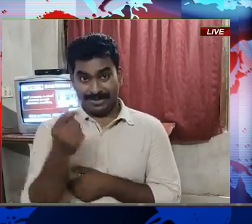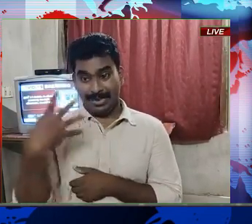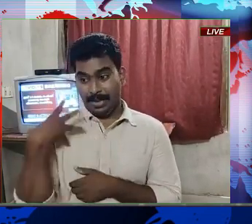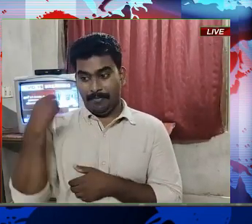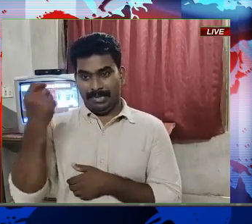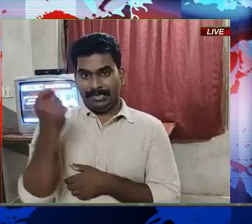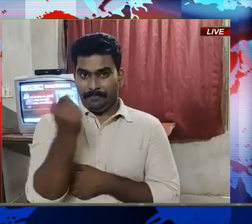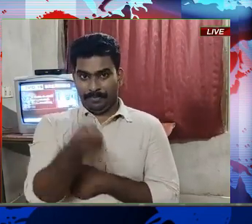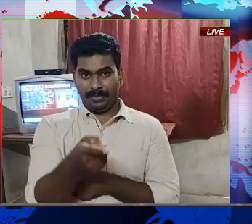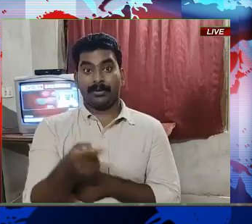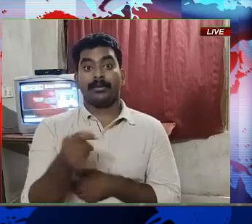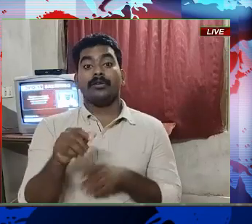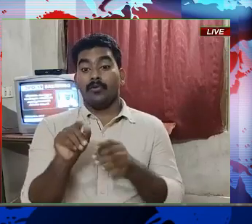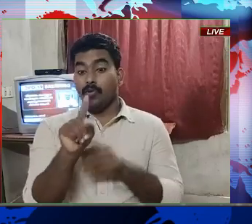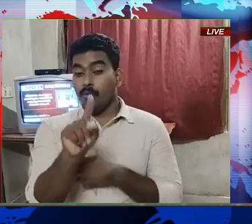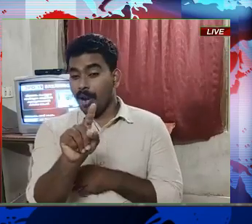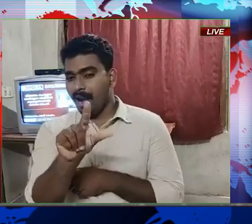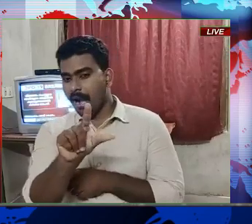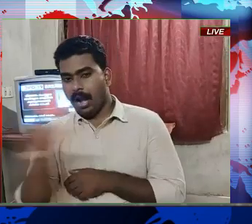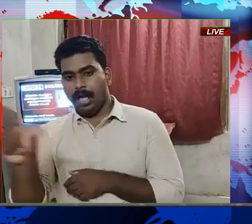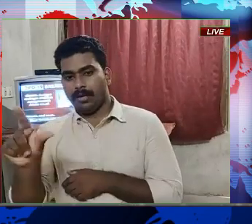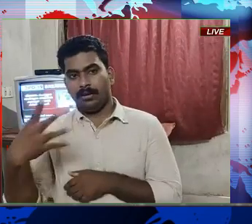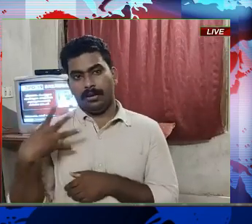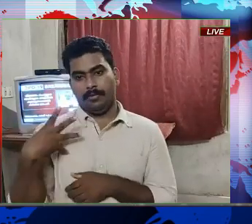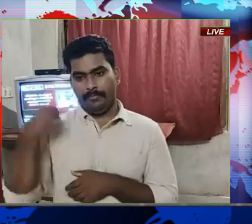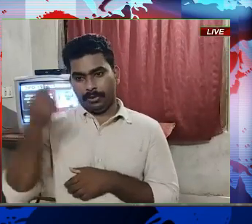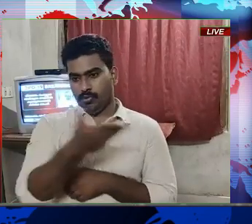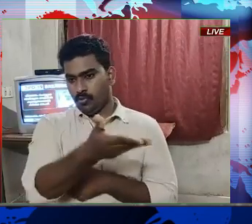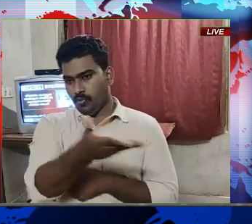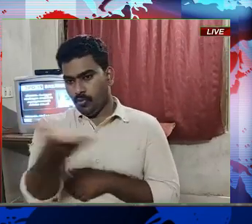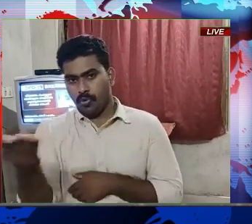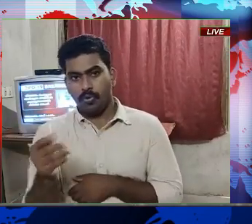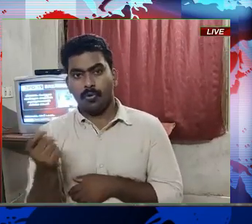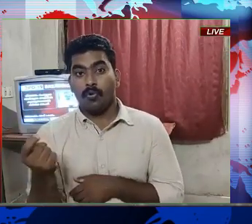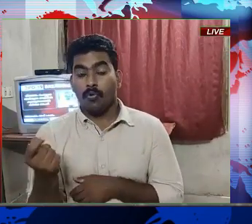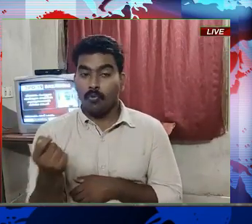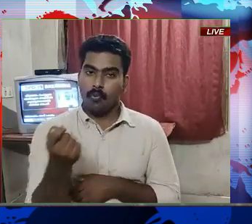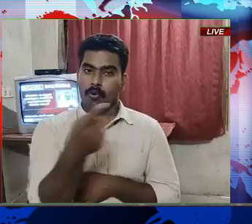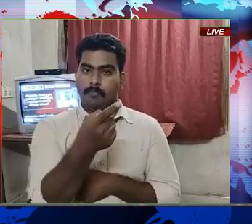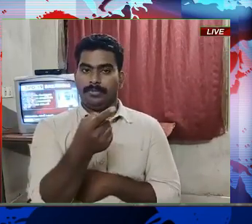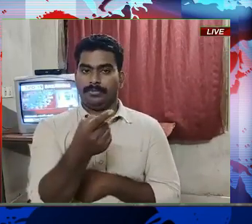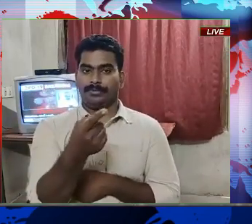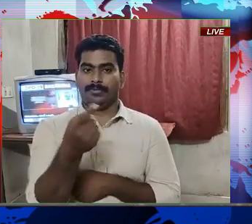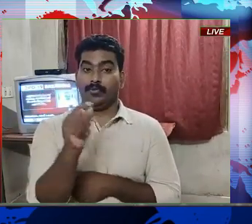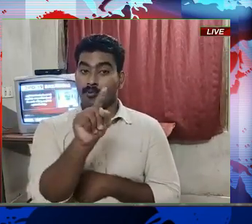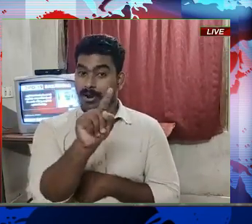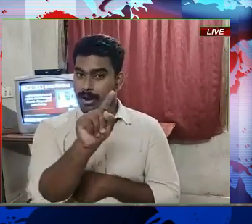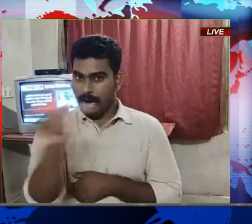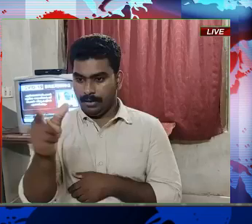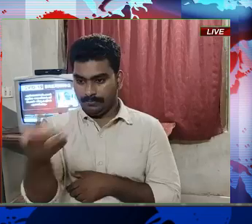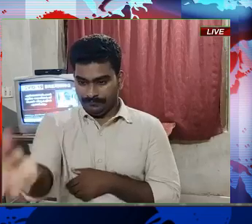ചെയ്യില്ല എന്ന് പരസ്യമായി പ്രഖ്യാപിച്ചു. ആ ചാനലിന് നേരെ